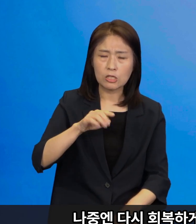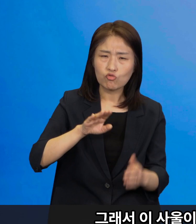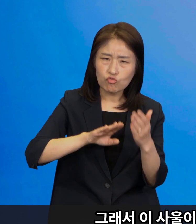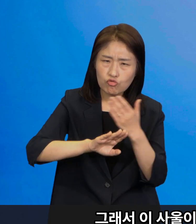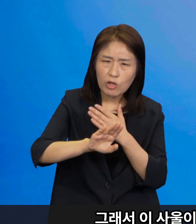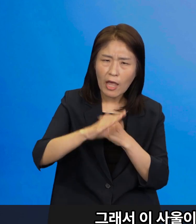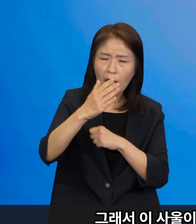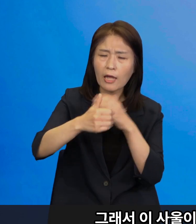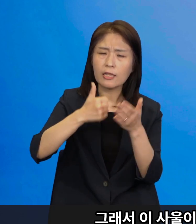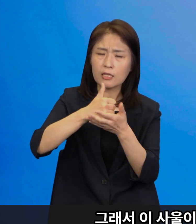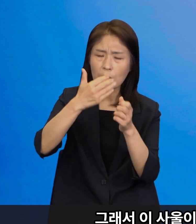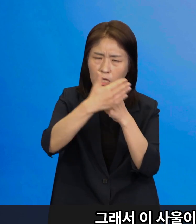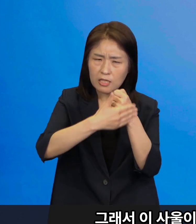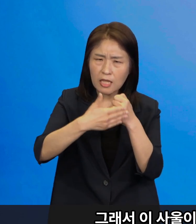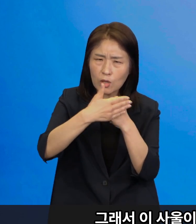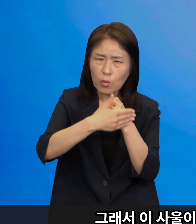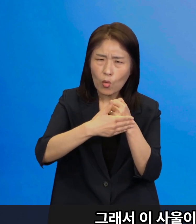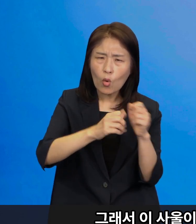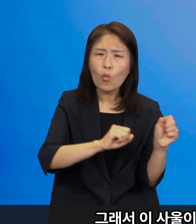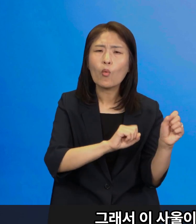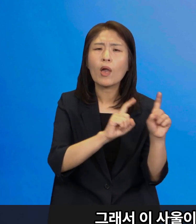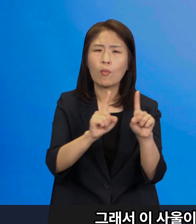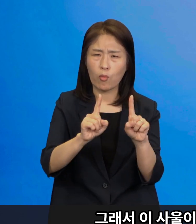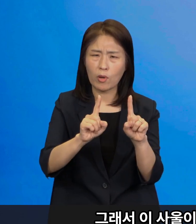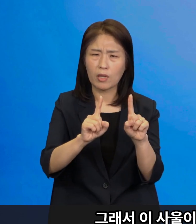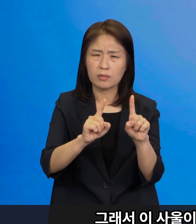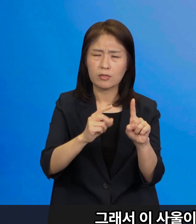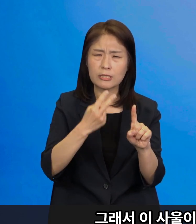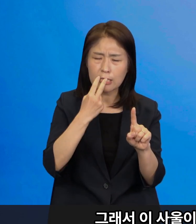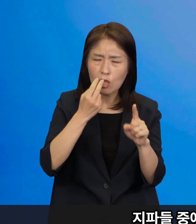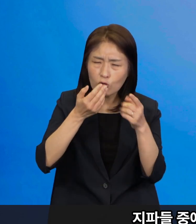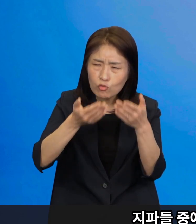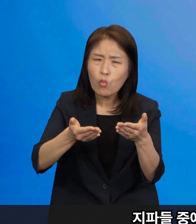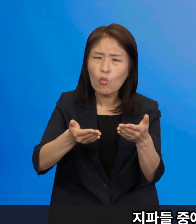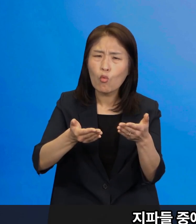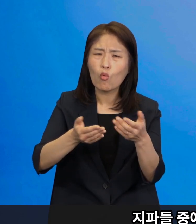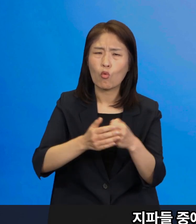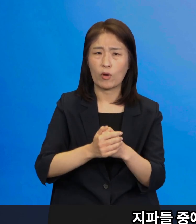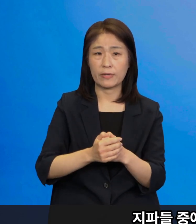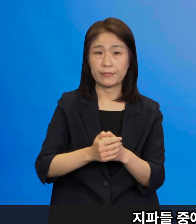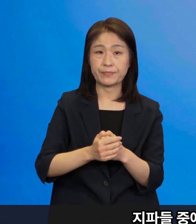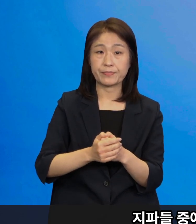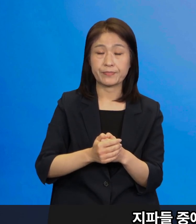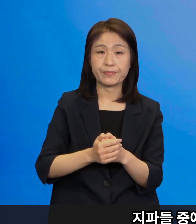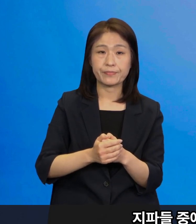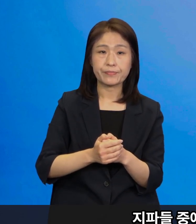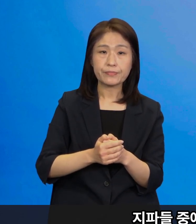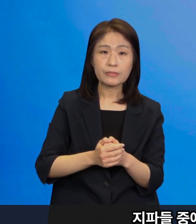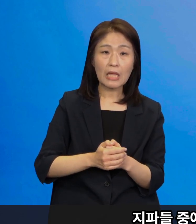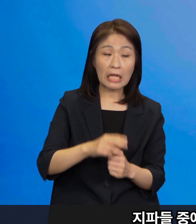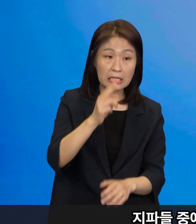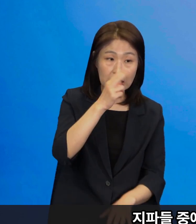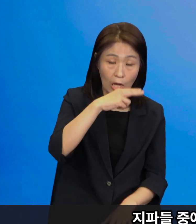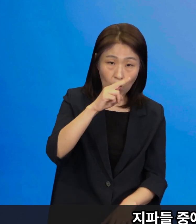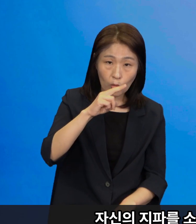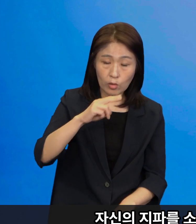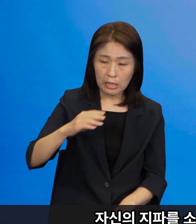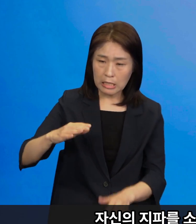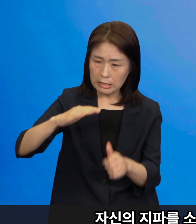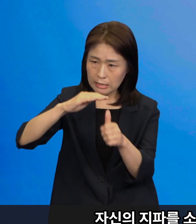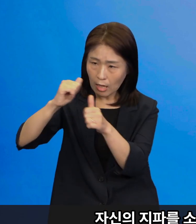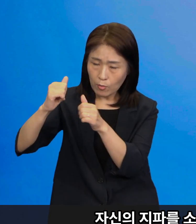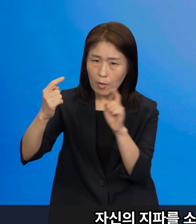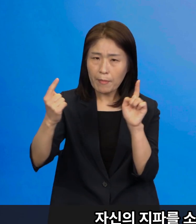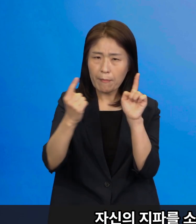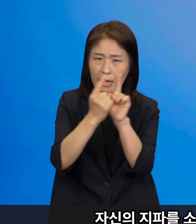지파입니다. 그래서 이 사울이 나중에 사무엘을 만났을 때에 지파들 중에서 가장 작은 지파라고 자신의